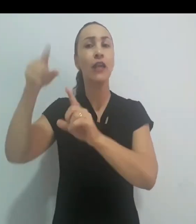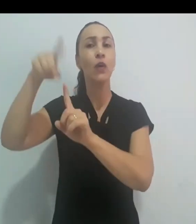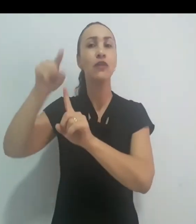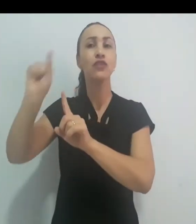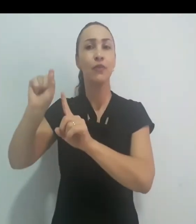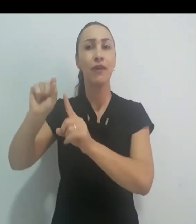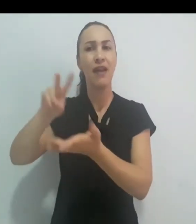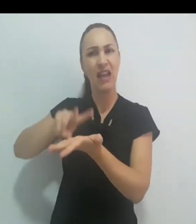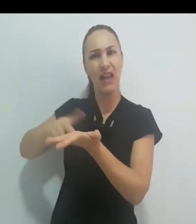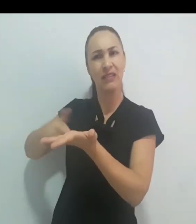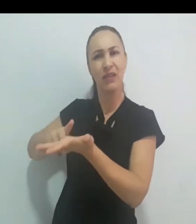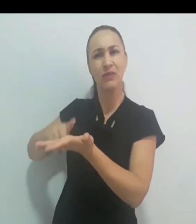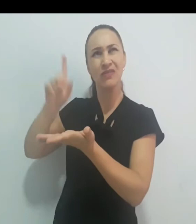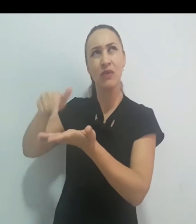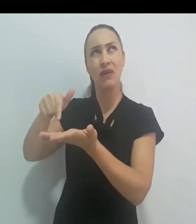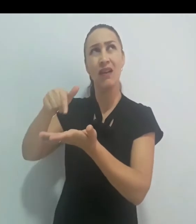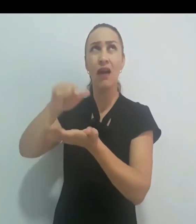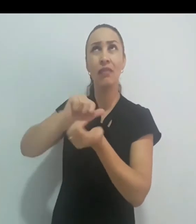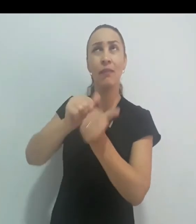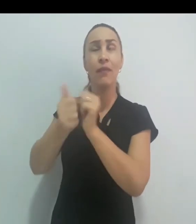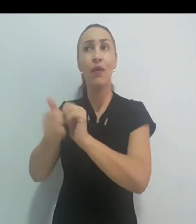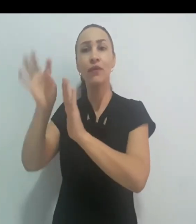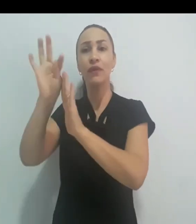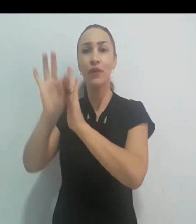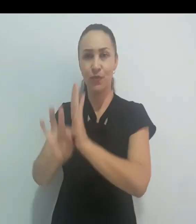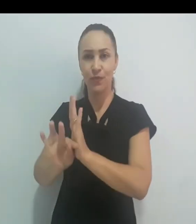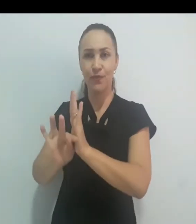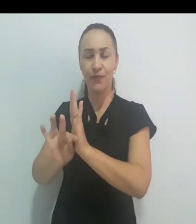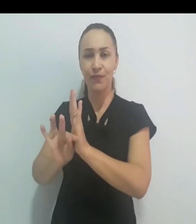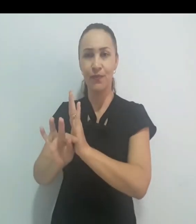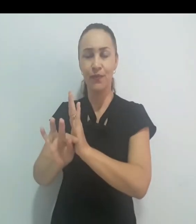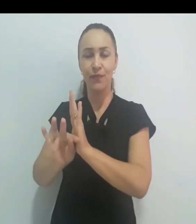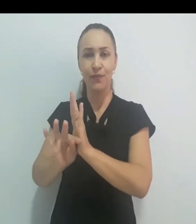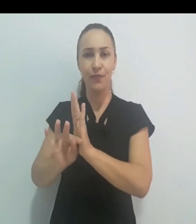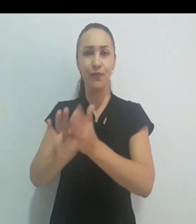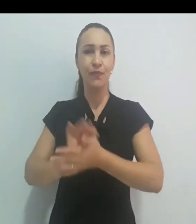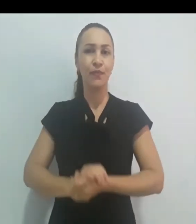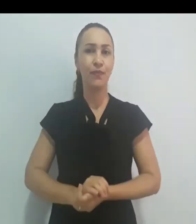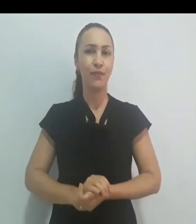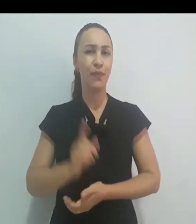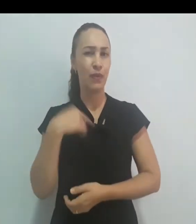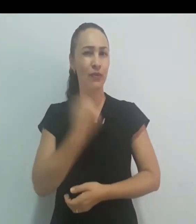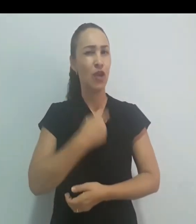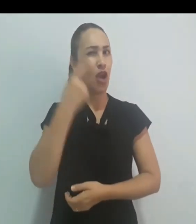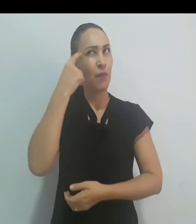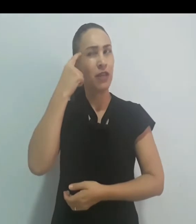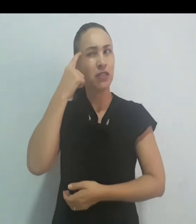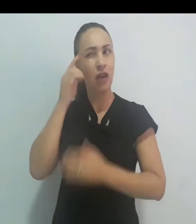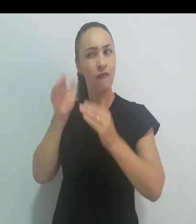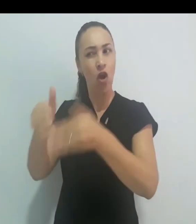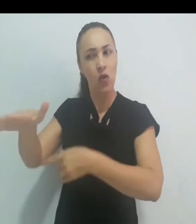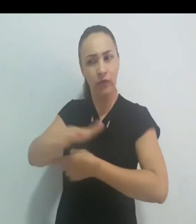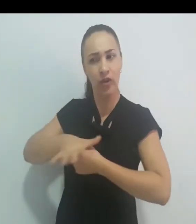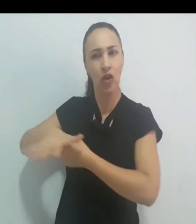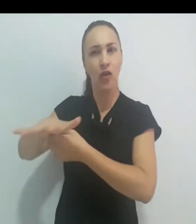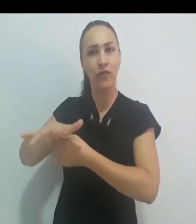categoria, que é a tradução ou adaptação de textos, né? Porque se a gente entrar na